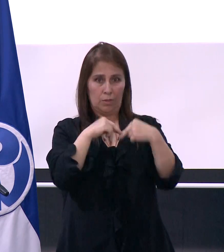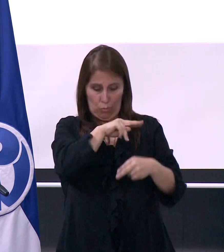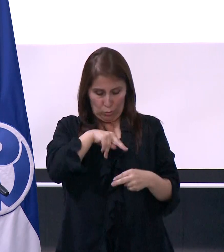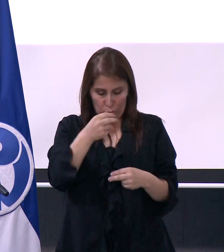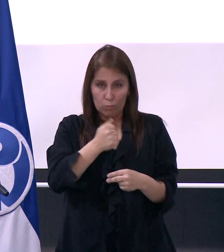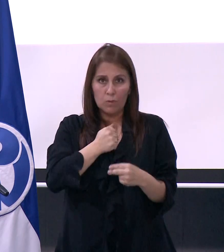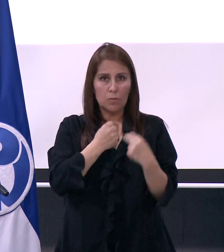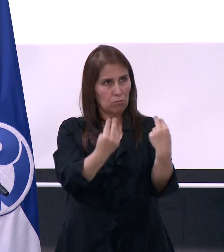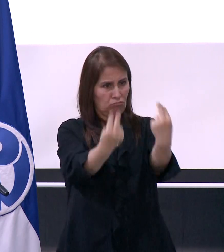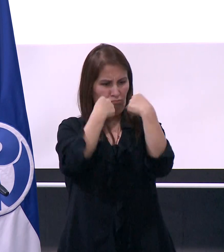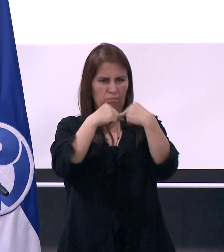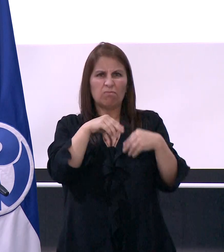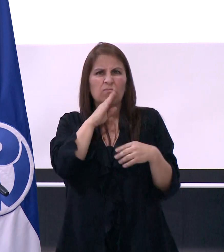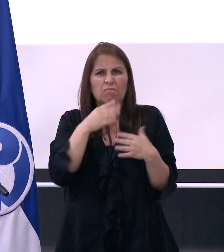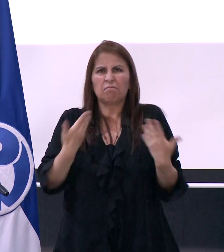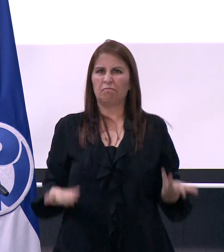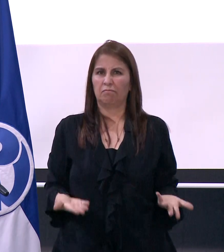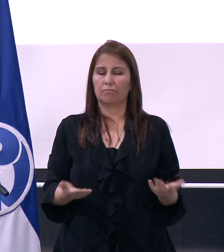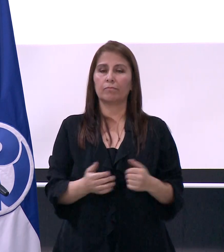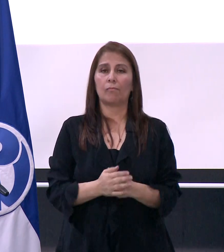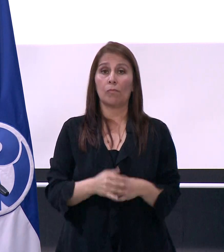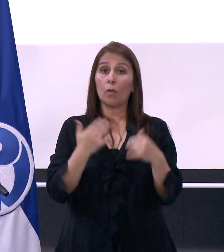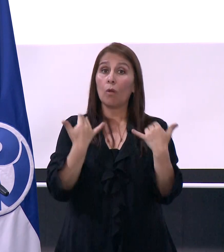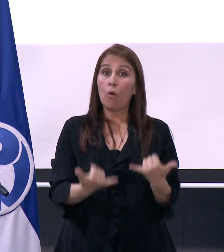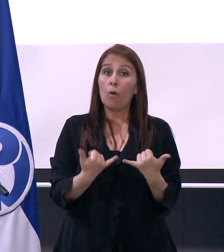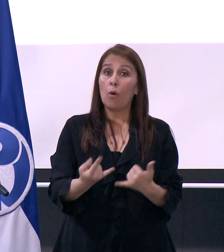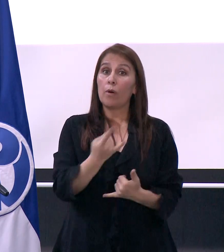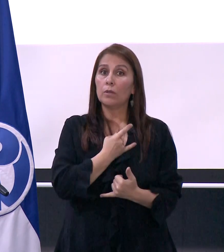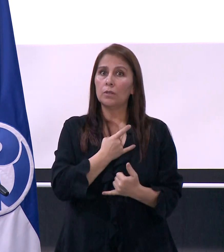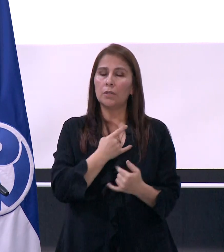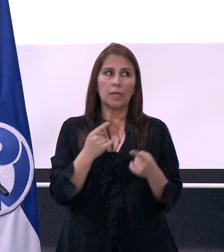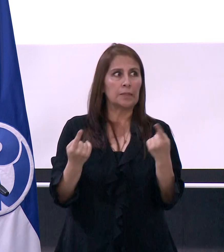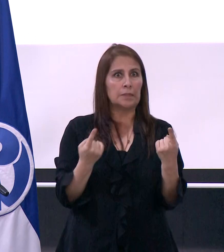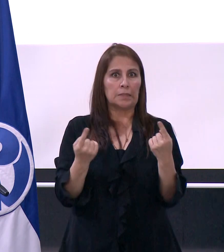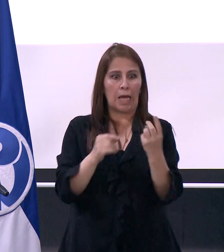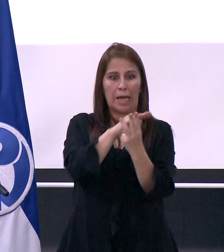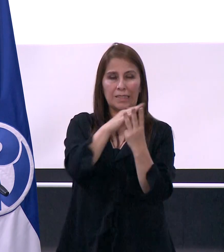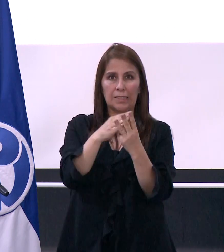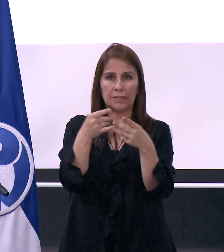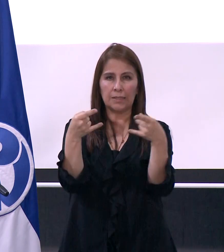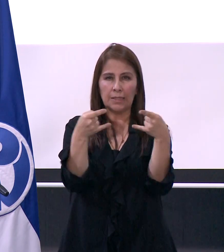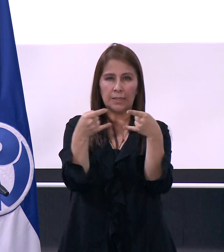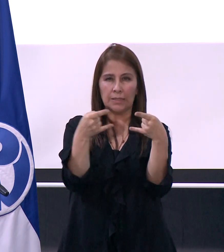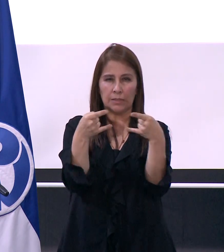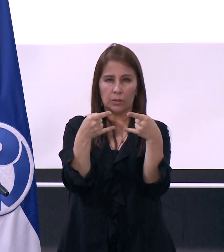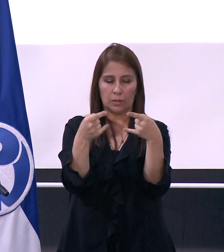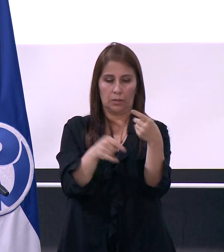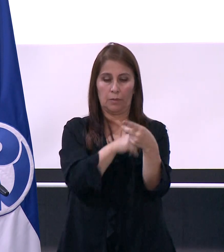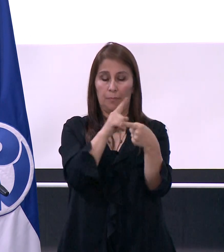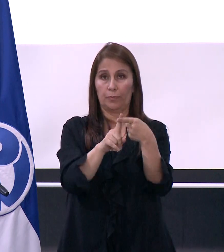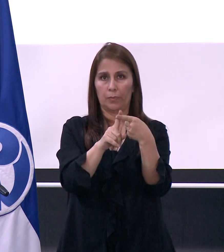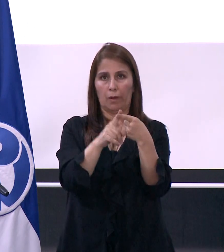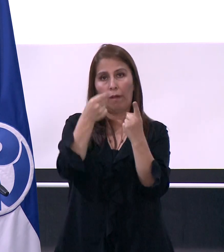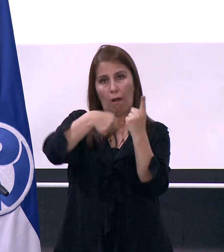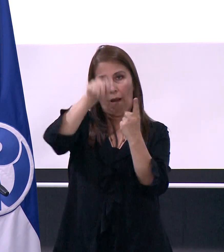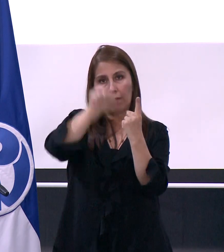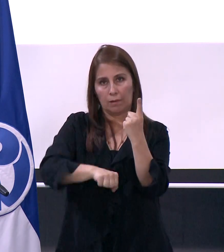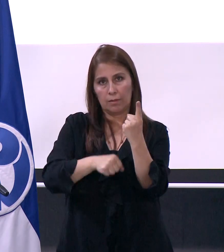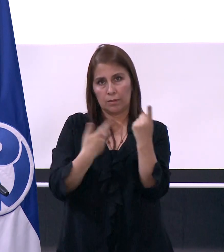mismos hoy la universidad debate su futuro en medio de tres tensiones creo yo la lógica de la acreditación